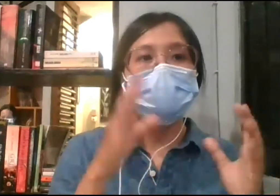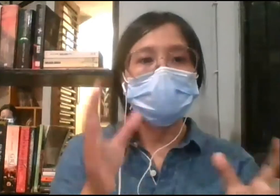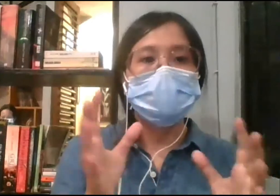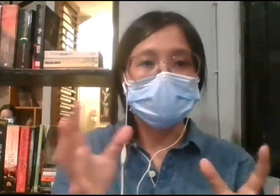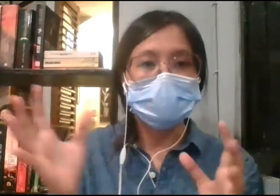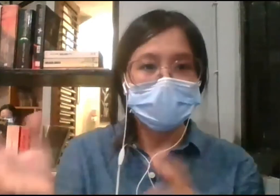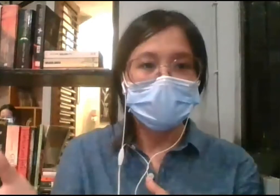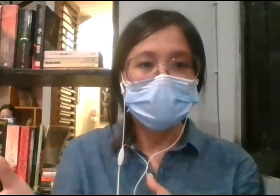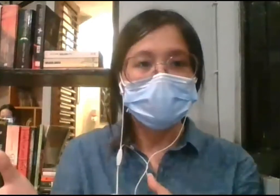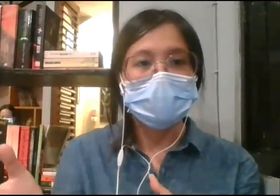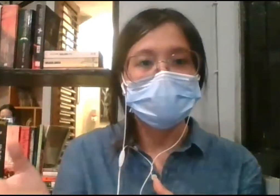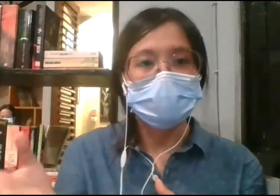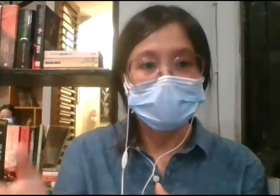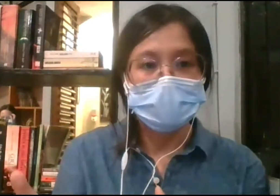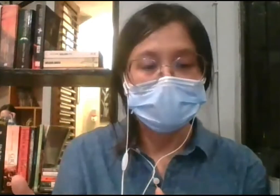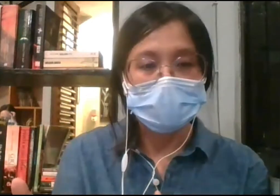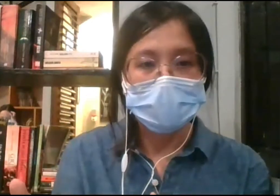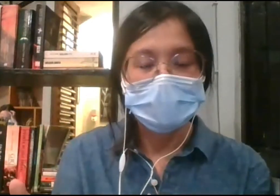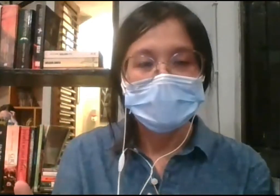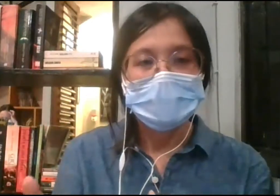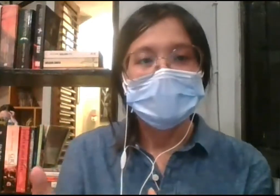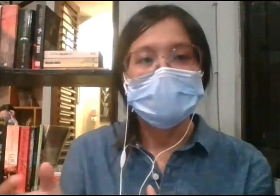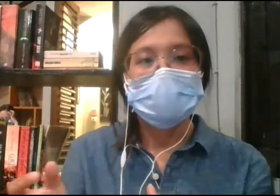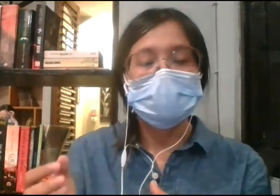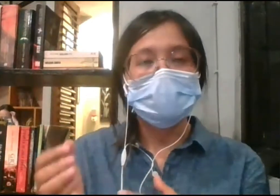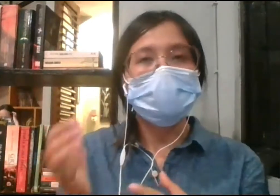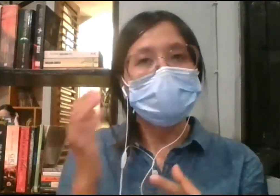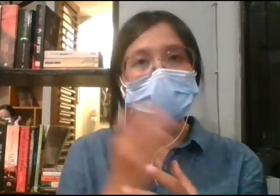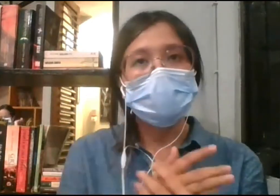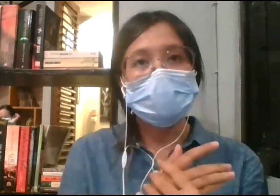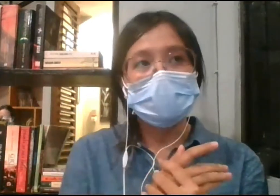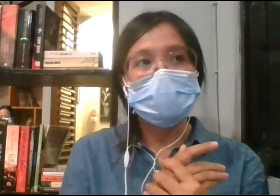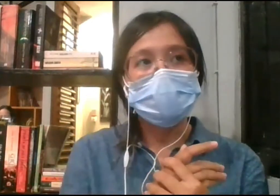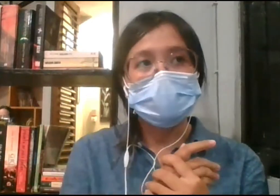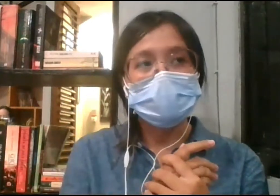hal yang mau kita sampaikan di dalam tulisan kita. Nah,